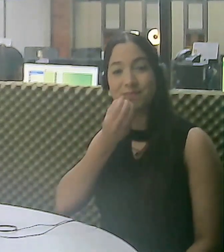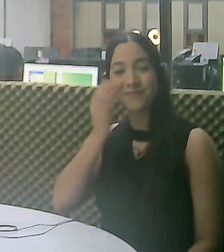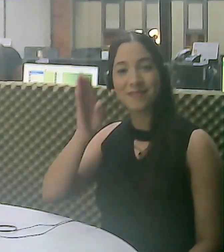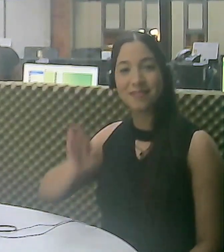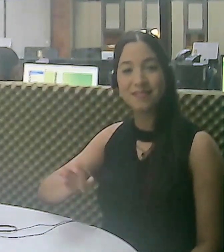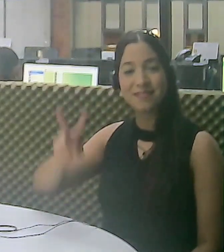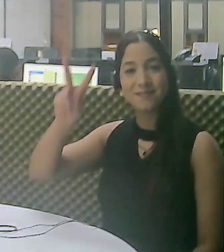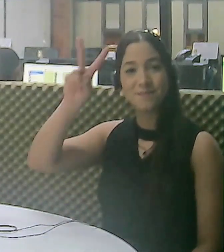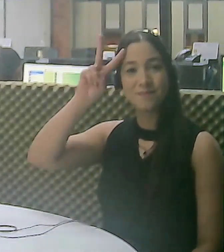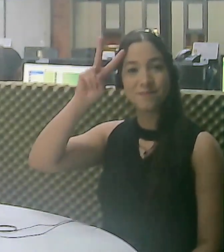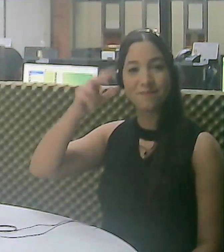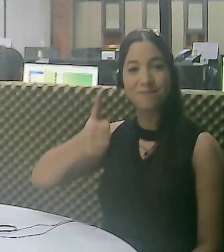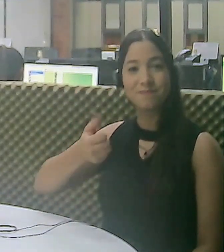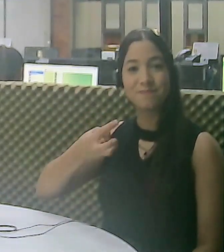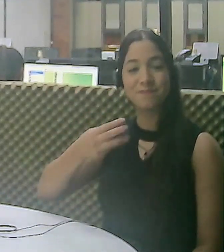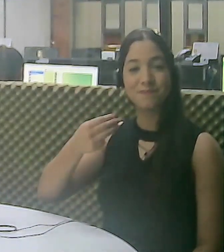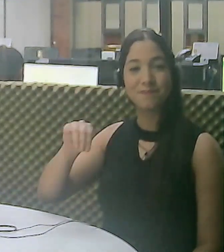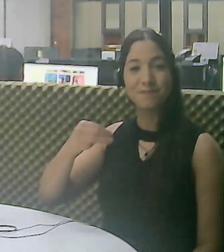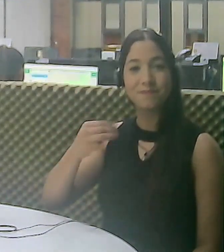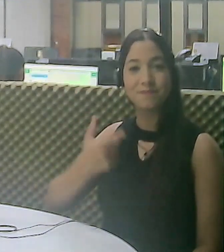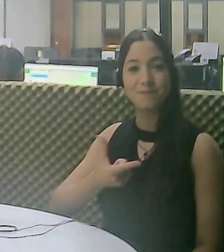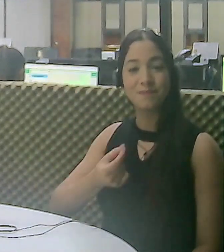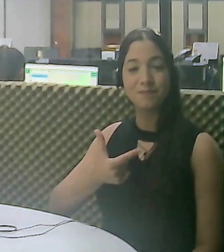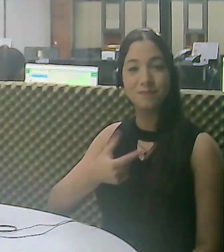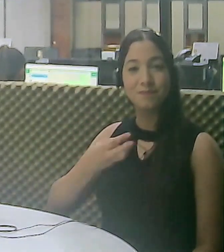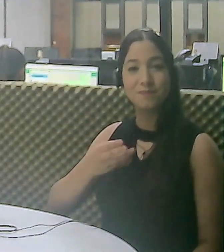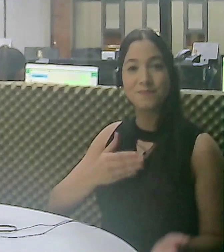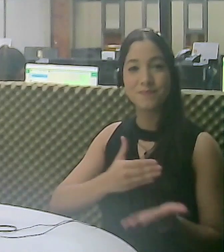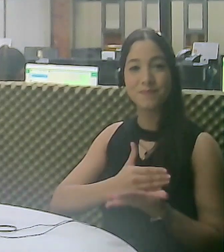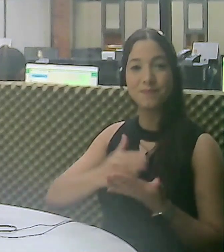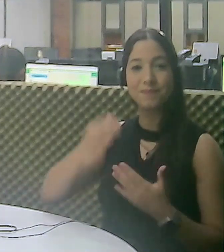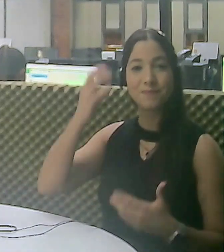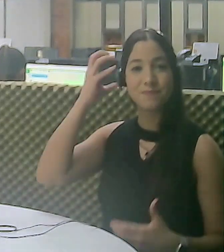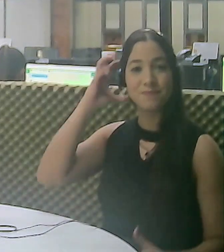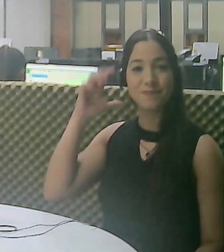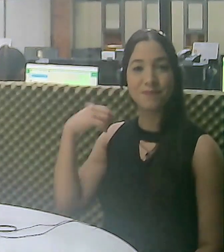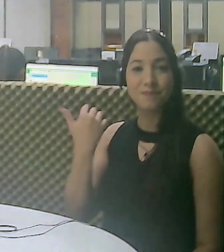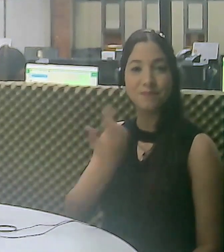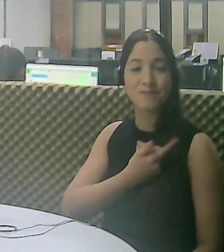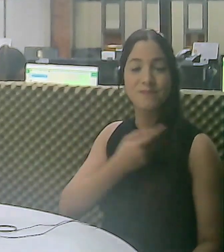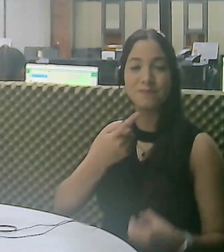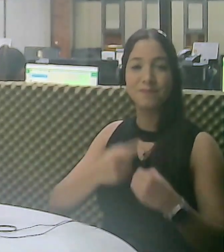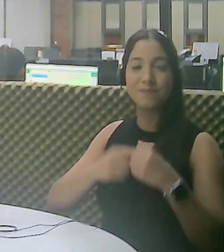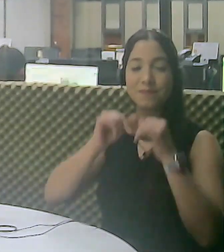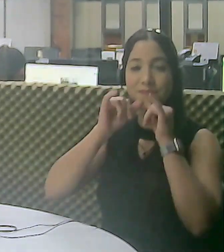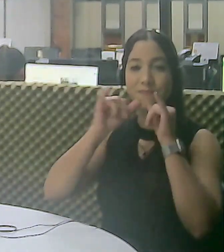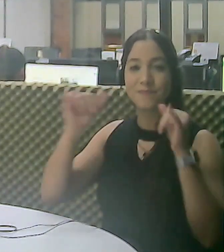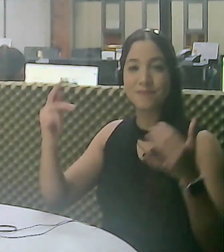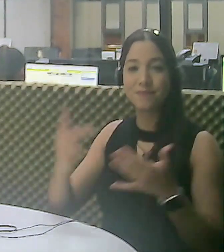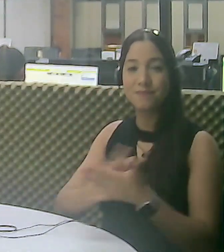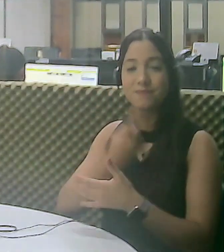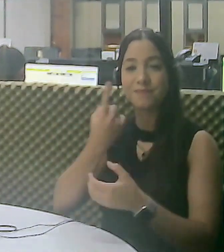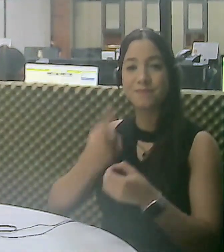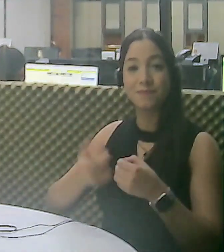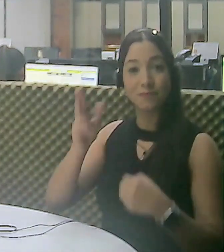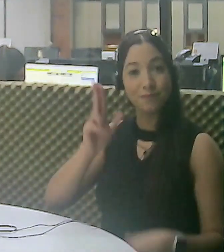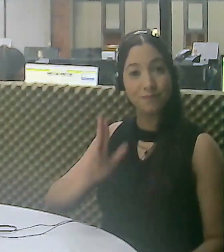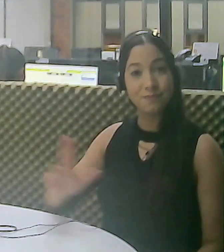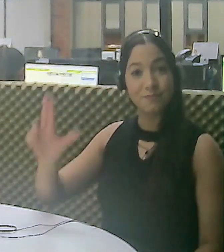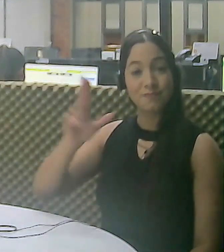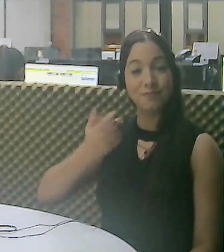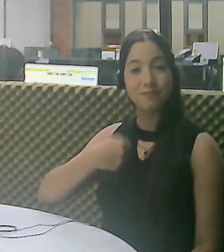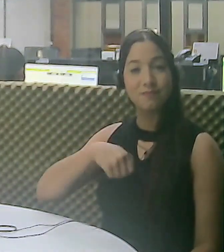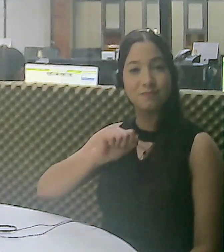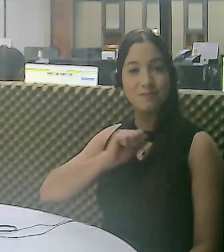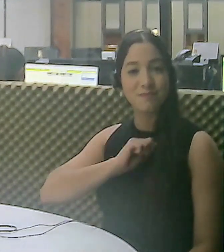tarde, segunda-feira, 13 de março de 2023. Está no ar a Rádio Nossa Cidade com um boletim de notícias sobre o que de fato acontece em